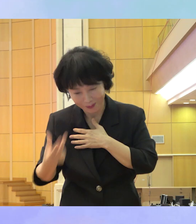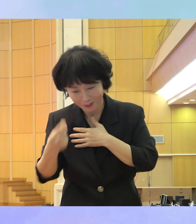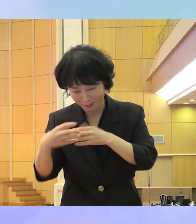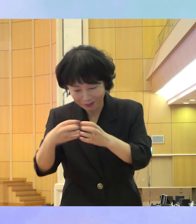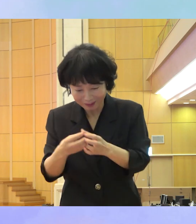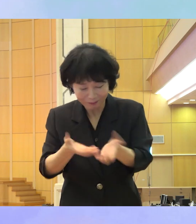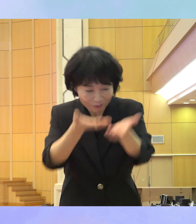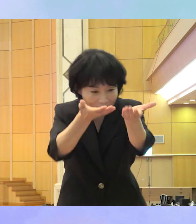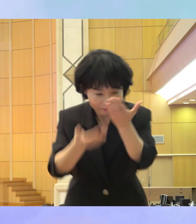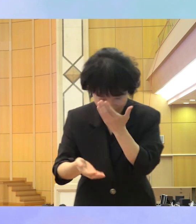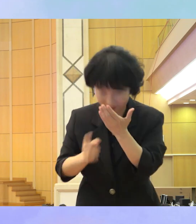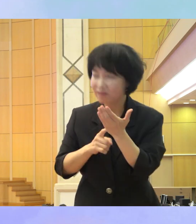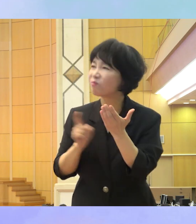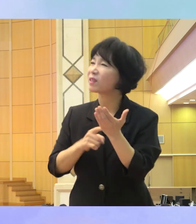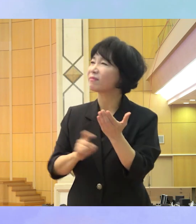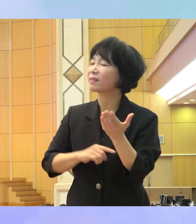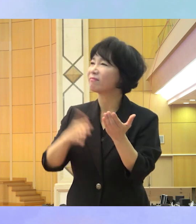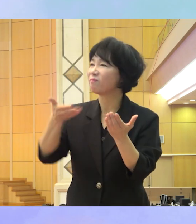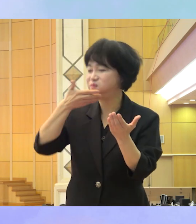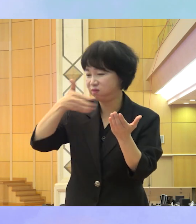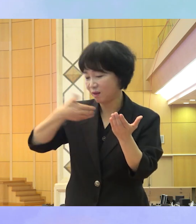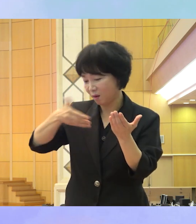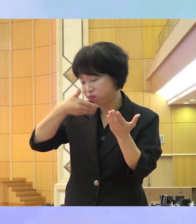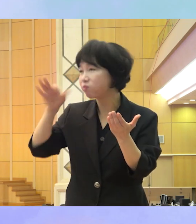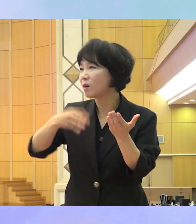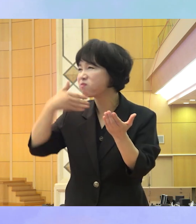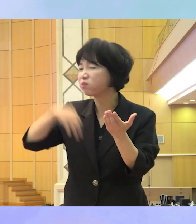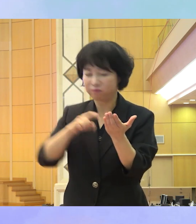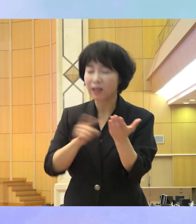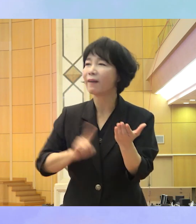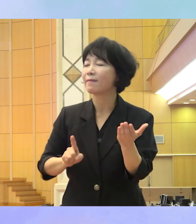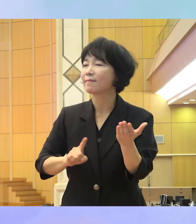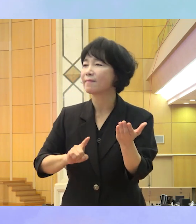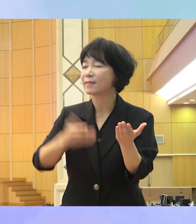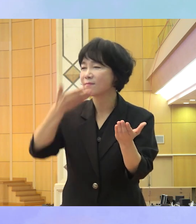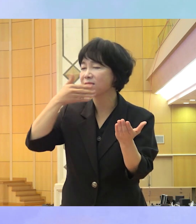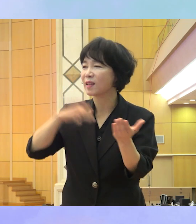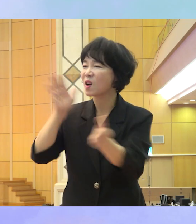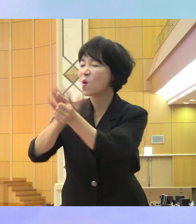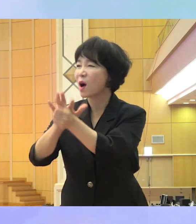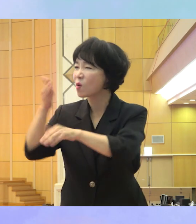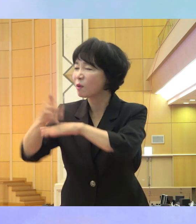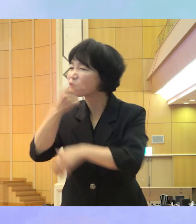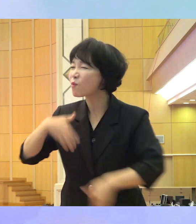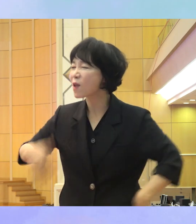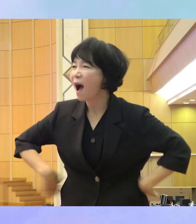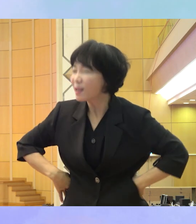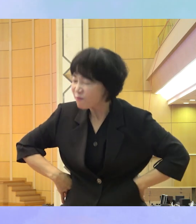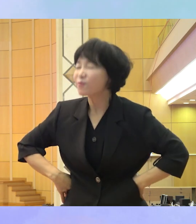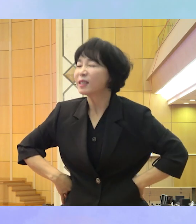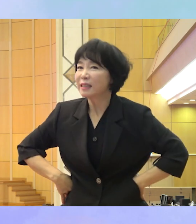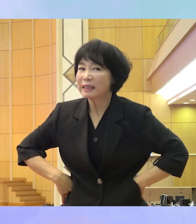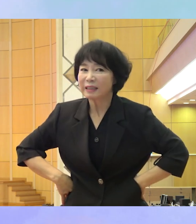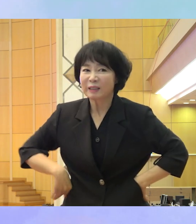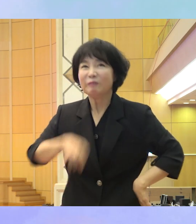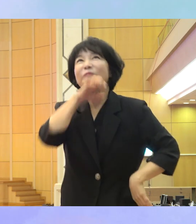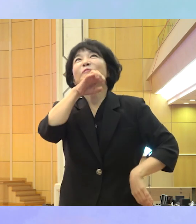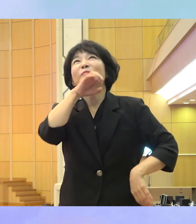그래서 제가 그랬어요. 우리 어머니에게 어머니 닭을 잡아줬더니 닭똥집 가져왔네. 그랬더니 우리 어머니가 하시는 말씀이 똥집이 최고다.